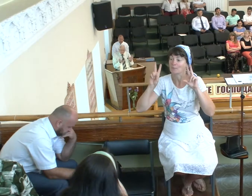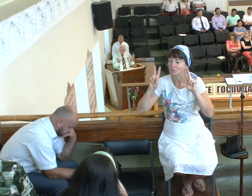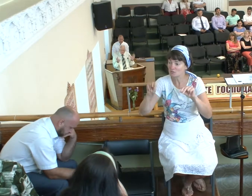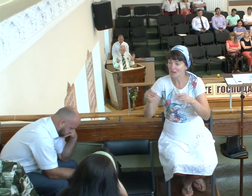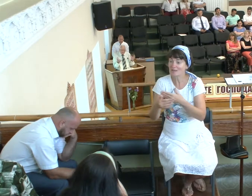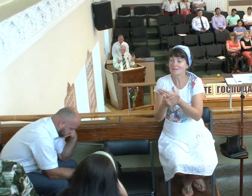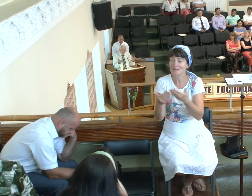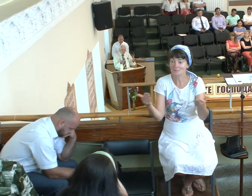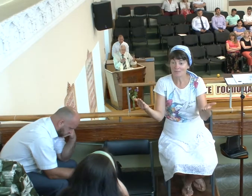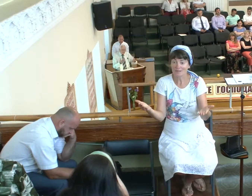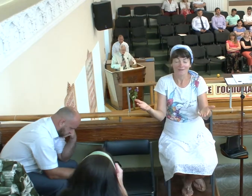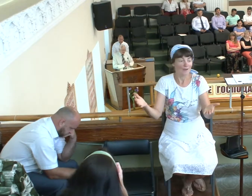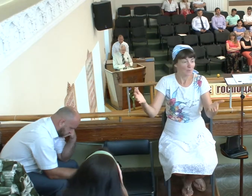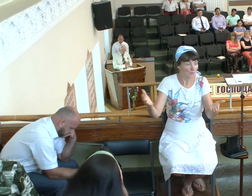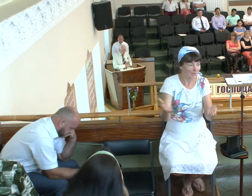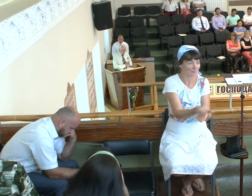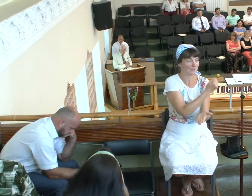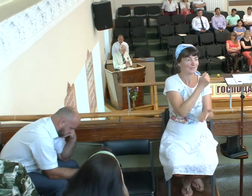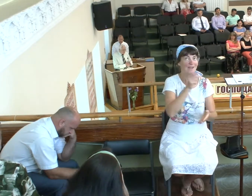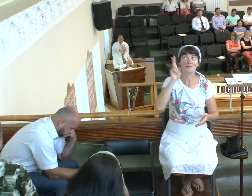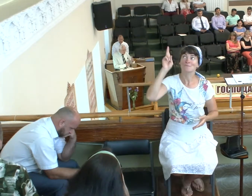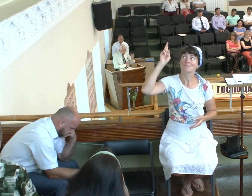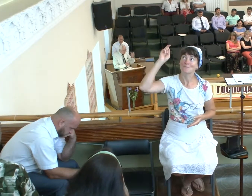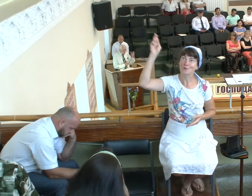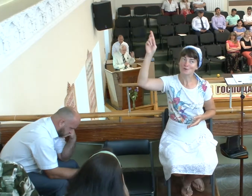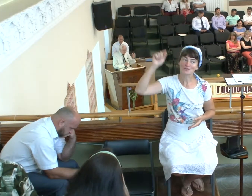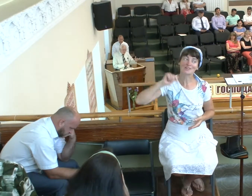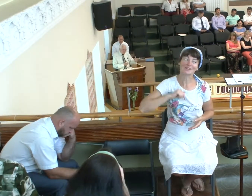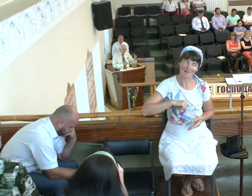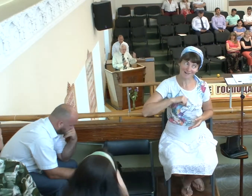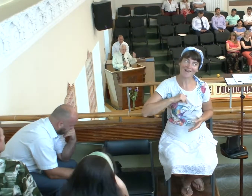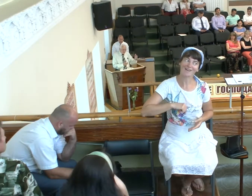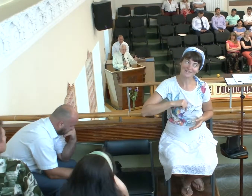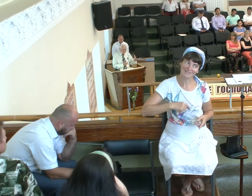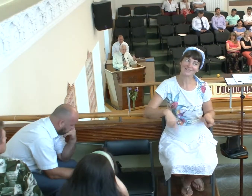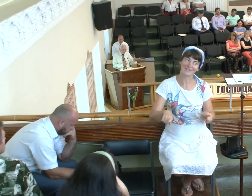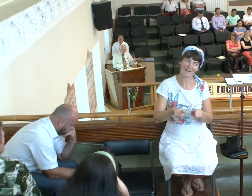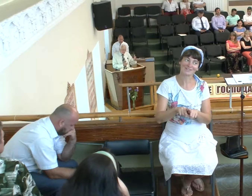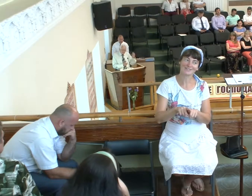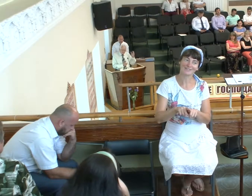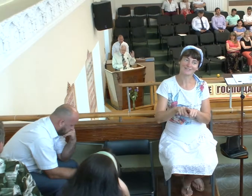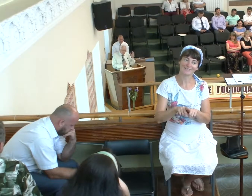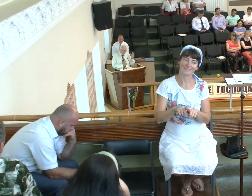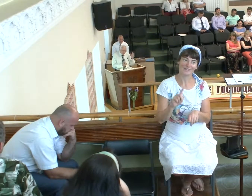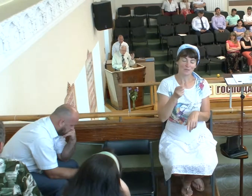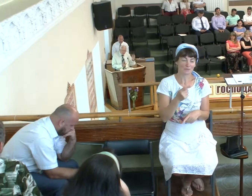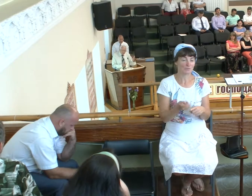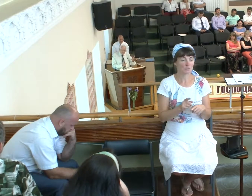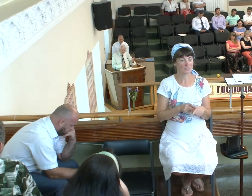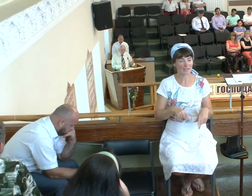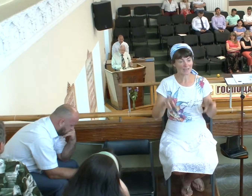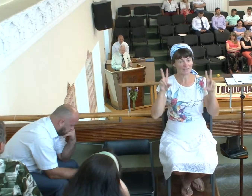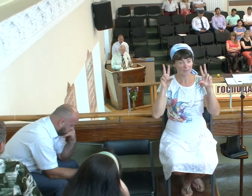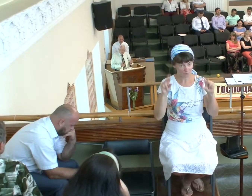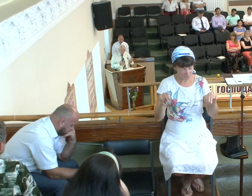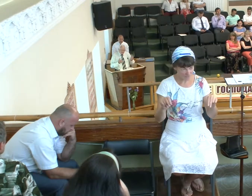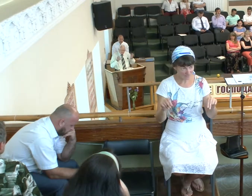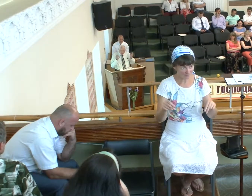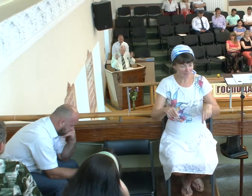мы приобретаем Божий характер, потому что эти обетования даны нам, чтобы нас присоединить к